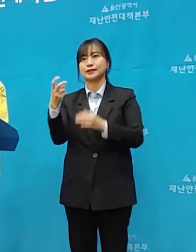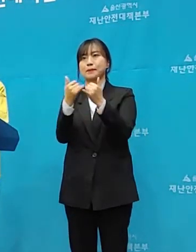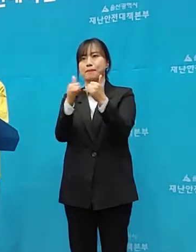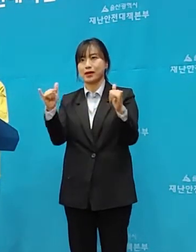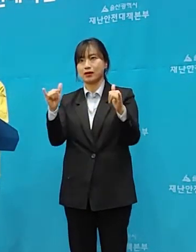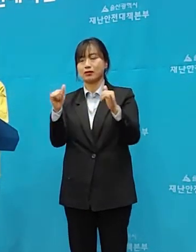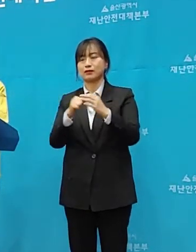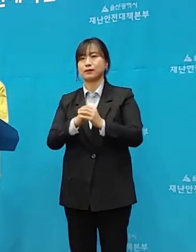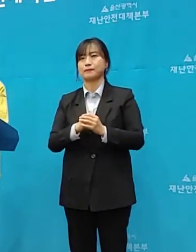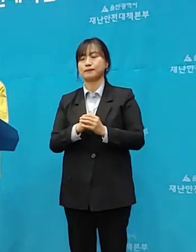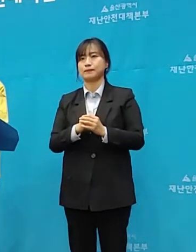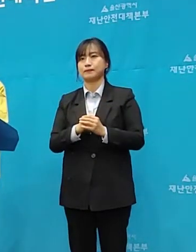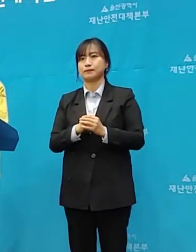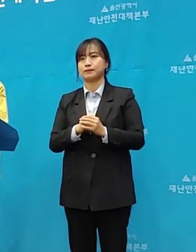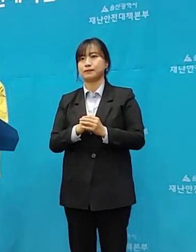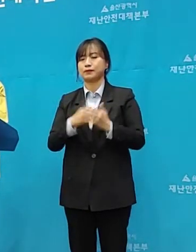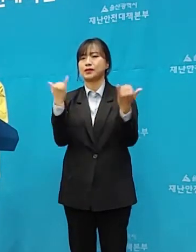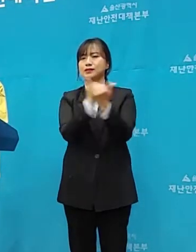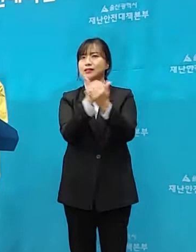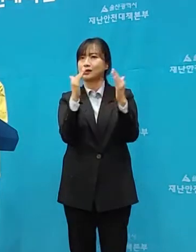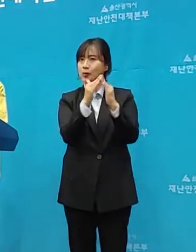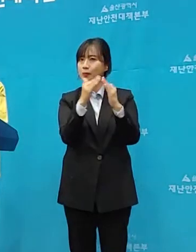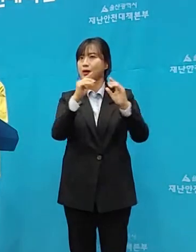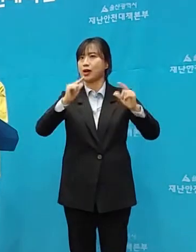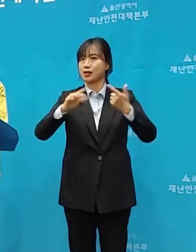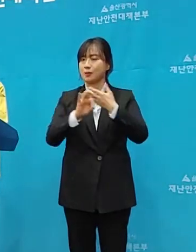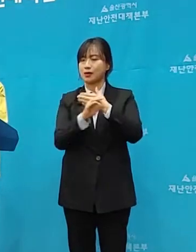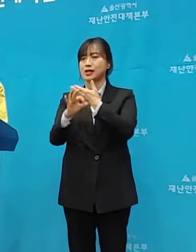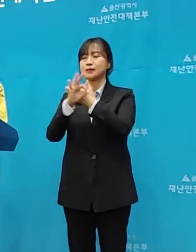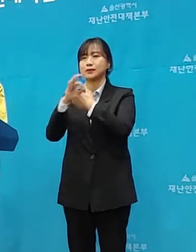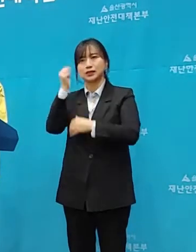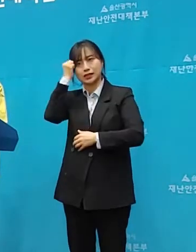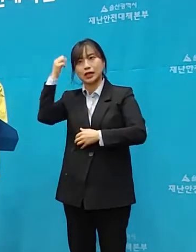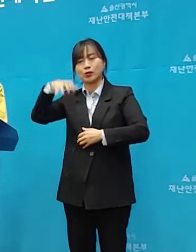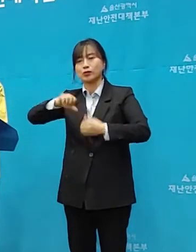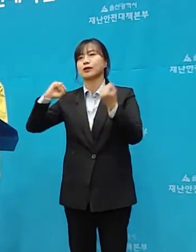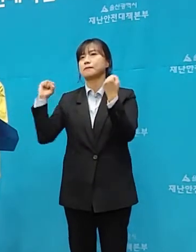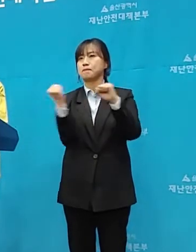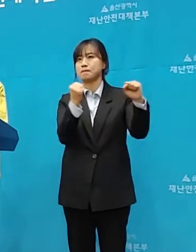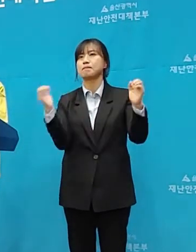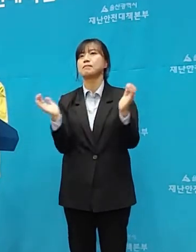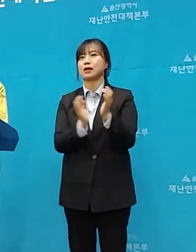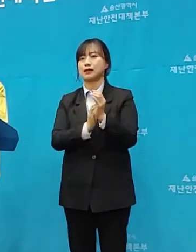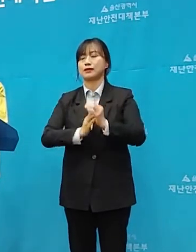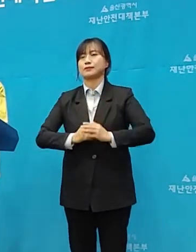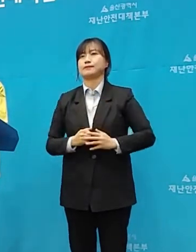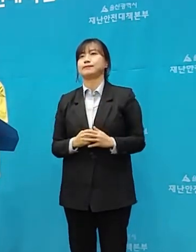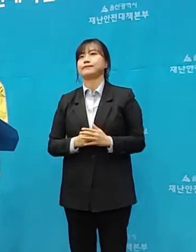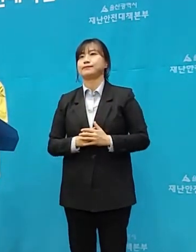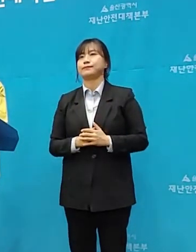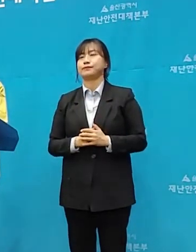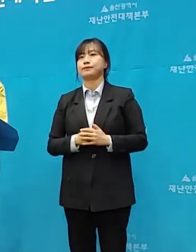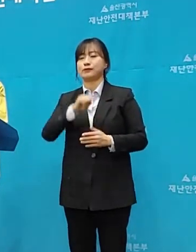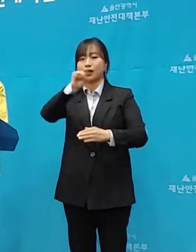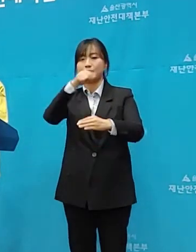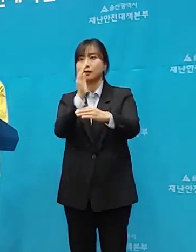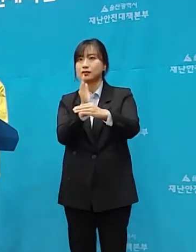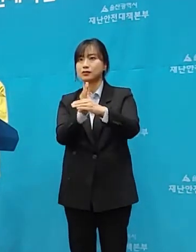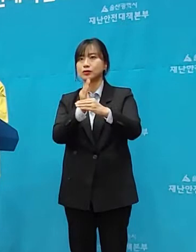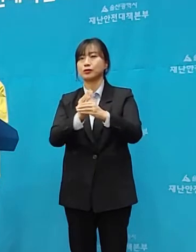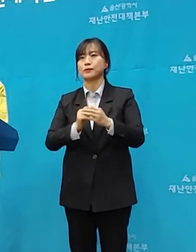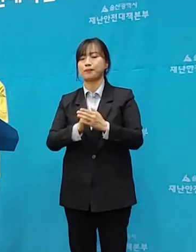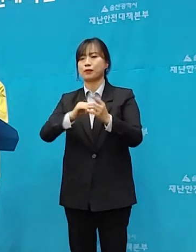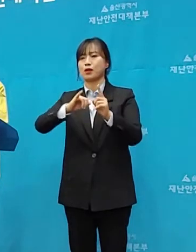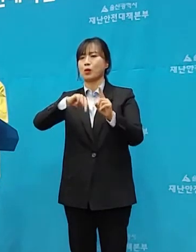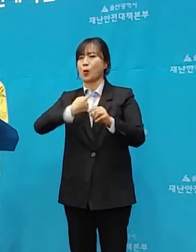3,620명의 주민들이 친인척집 또는 숙박시설 등으로 대피하였습니다. 이중